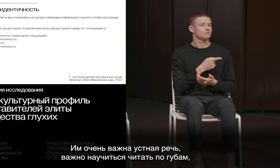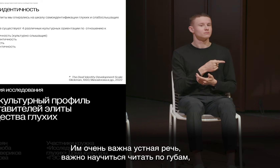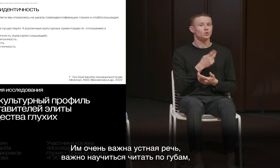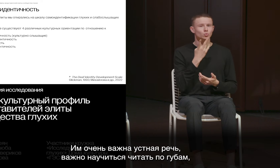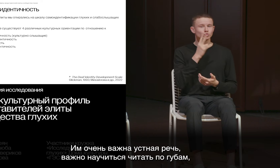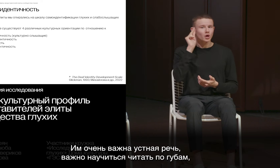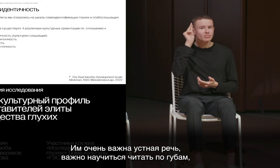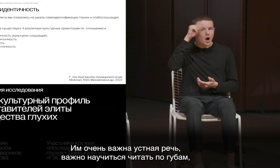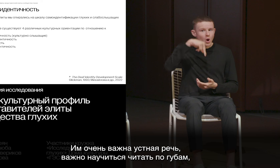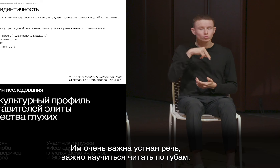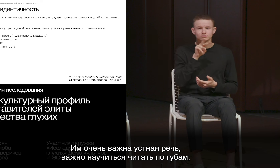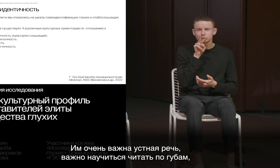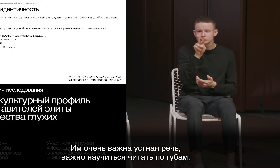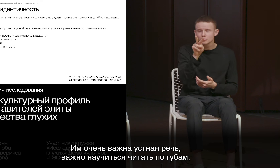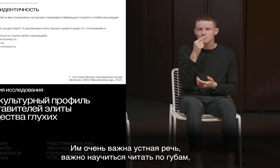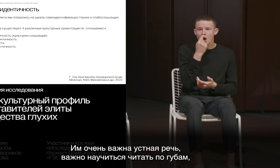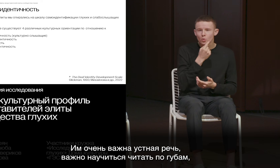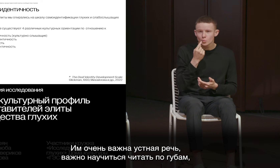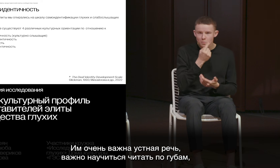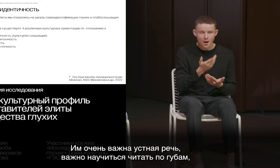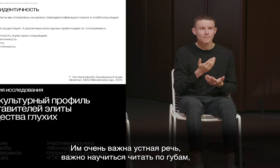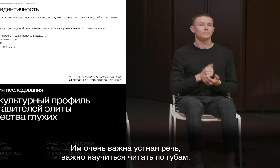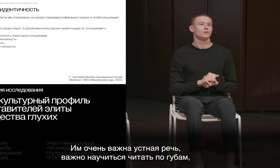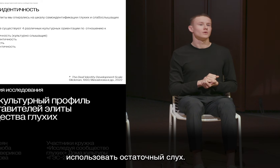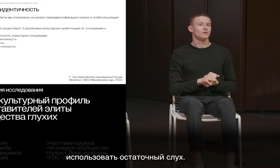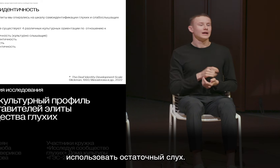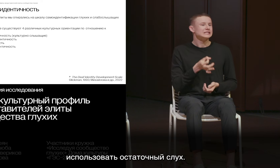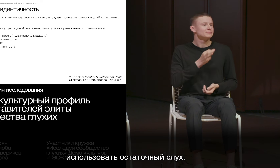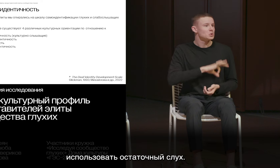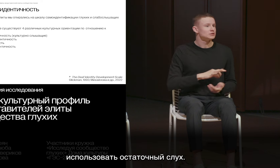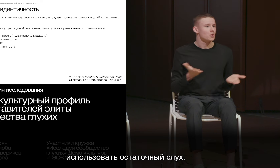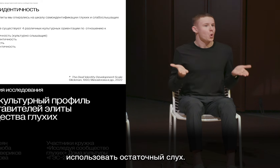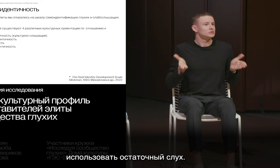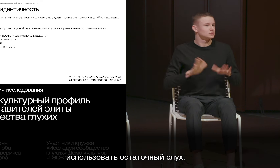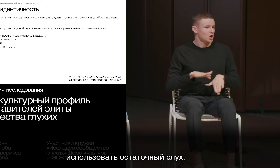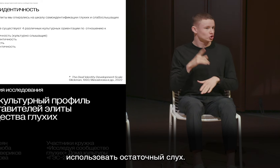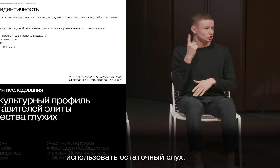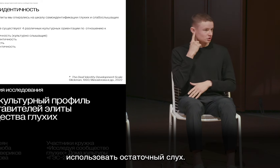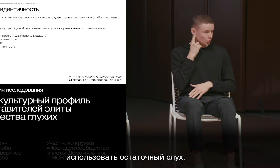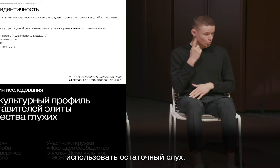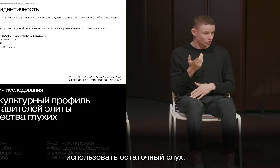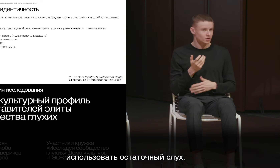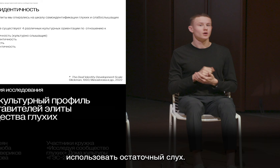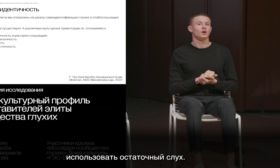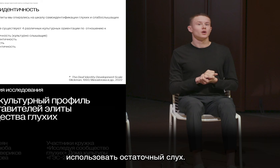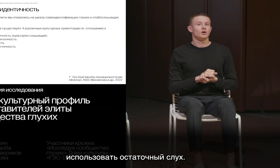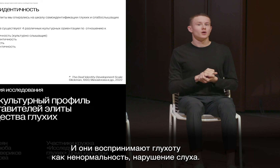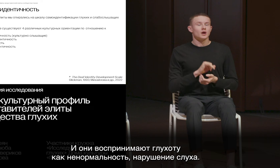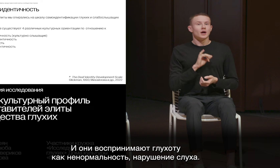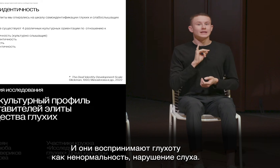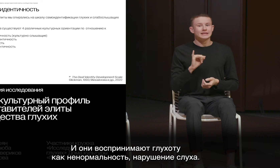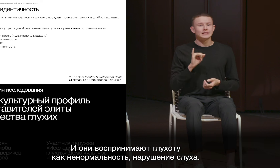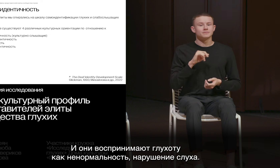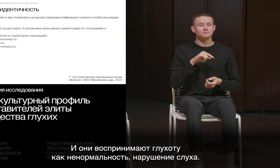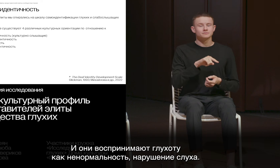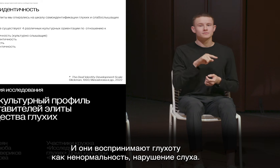важна устная речь, им важно научиться читать по губам, они используют обязательно остаточный слух,